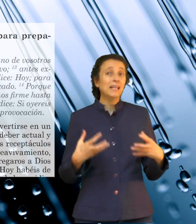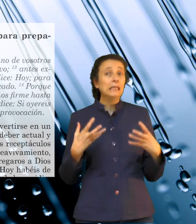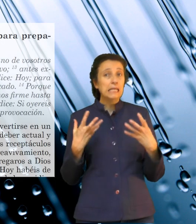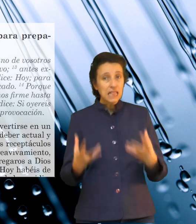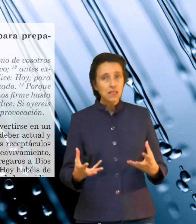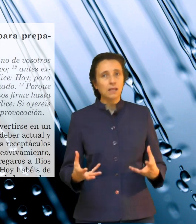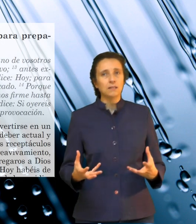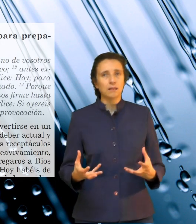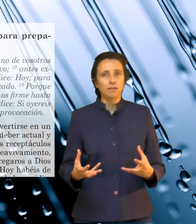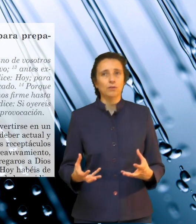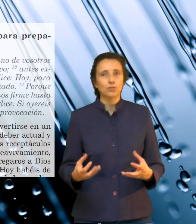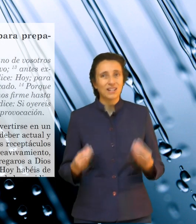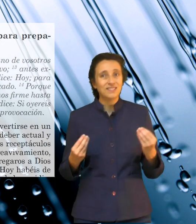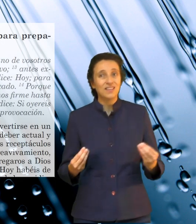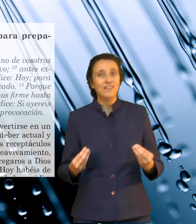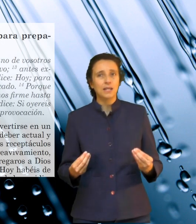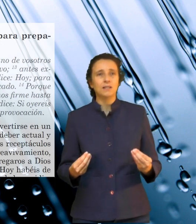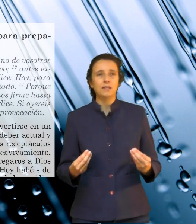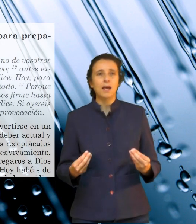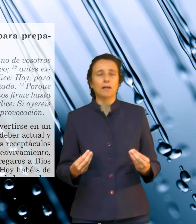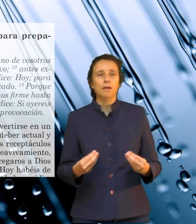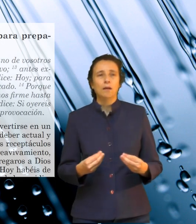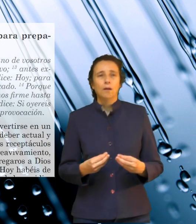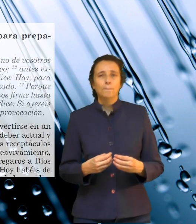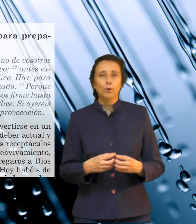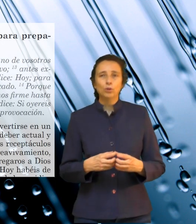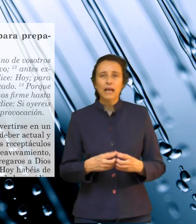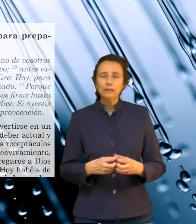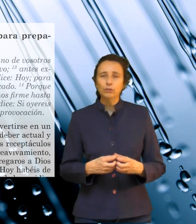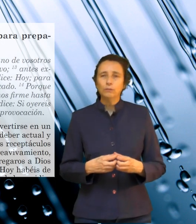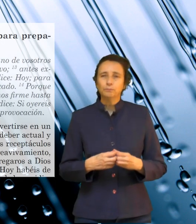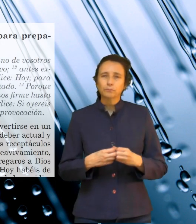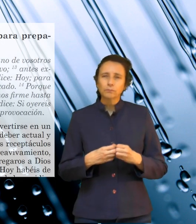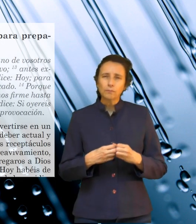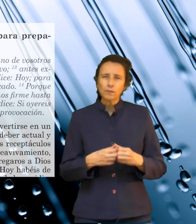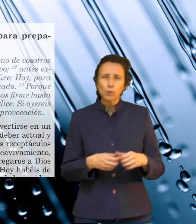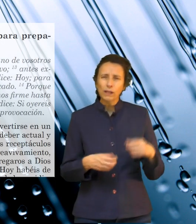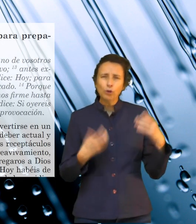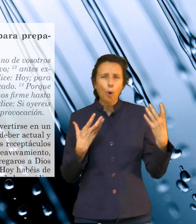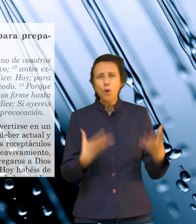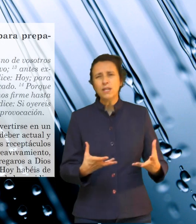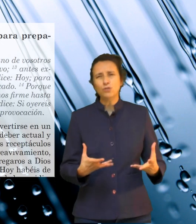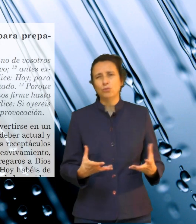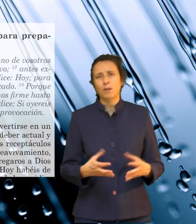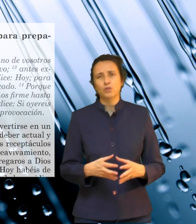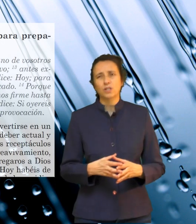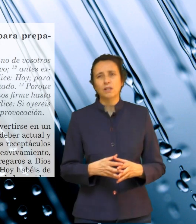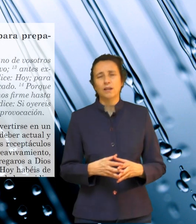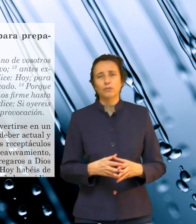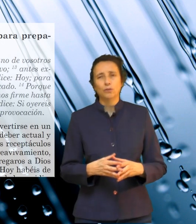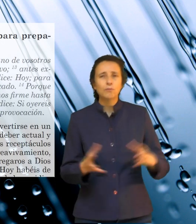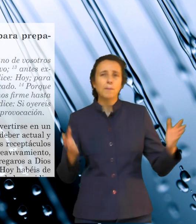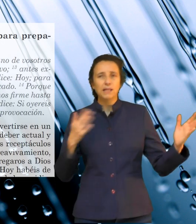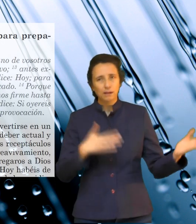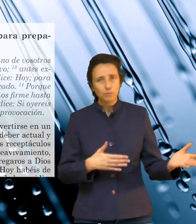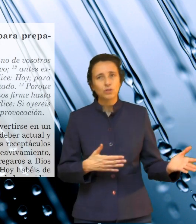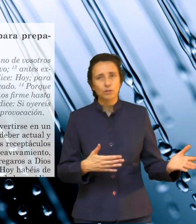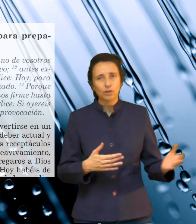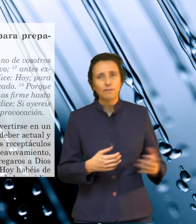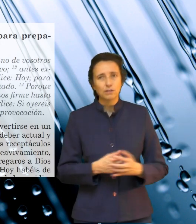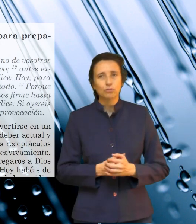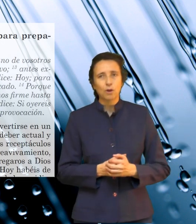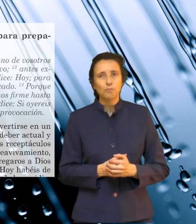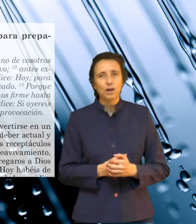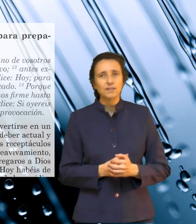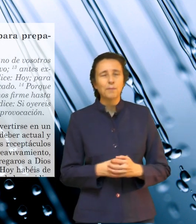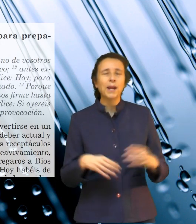más dependientes de Dios. Así debería ser. Por lo tanto, cuando hoy estudiamos esta lección, obviamente la hemos